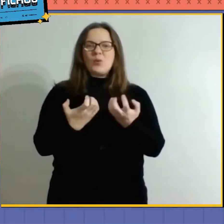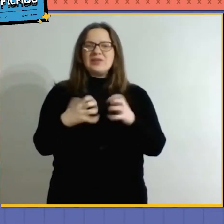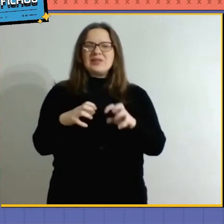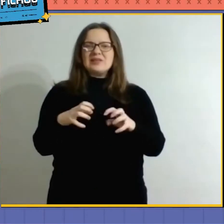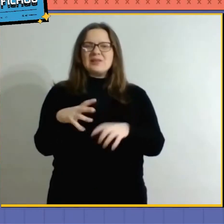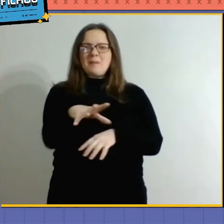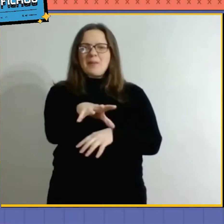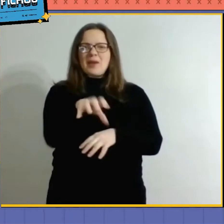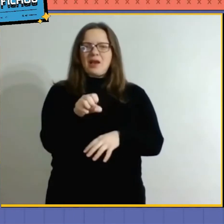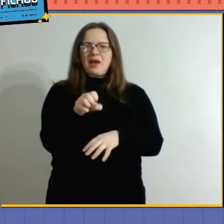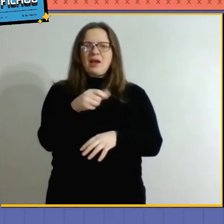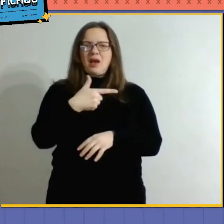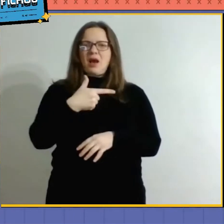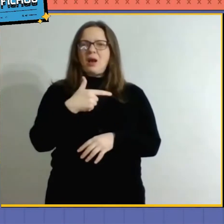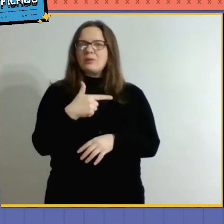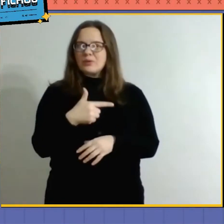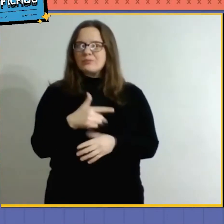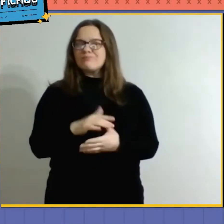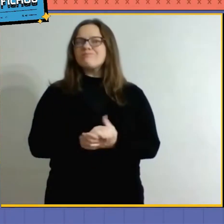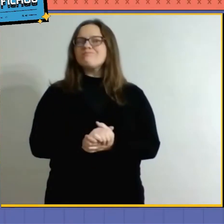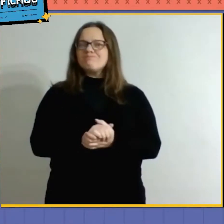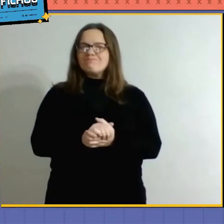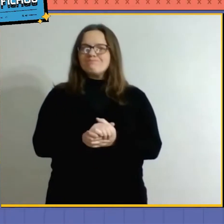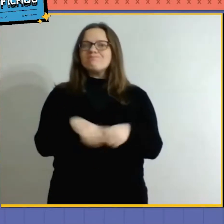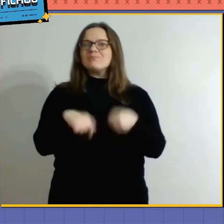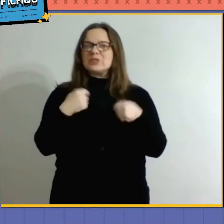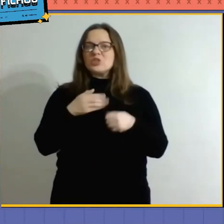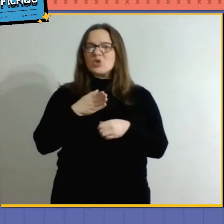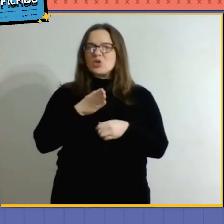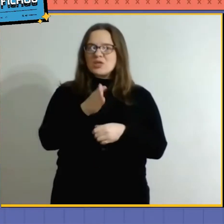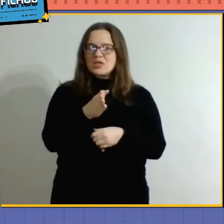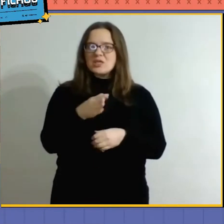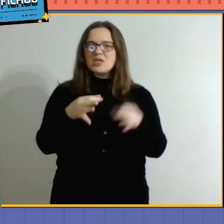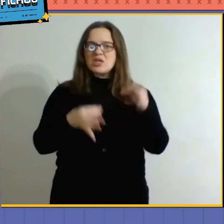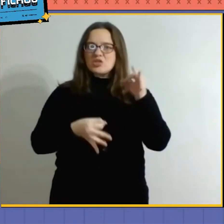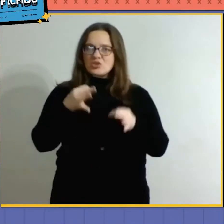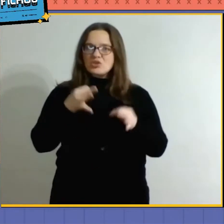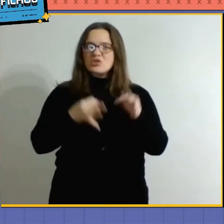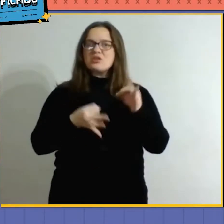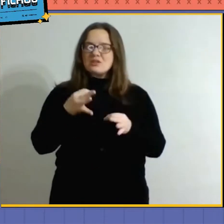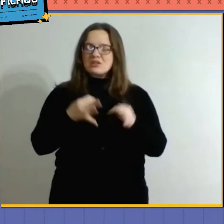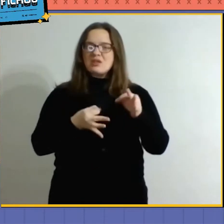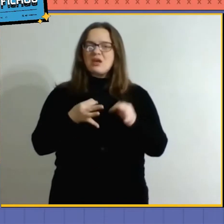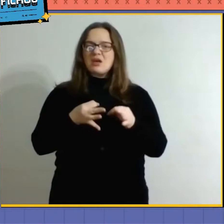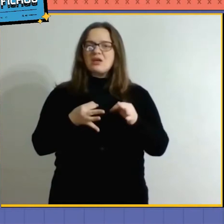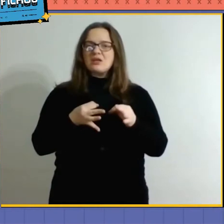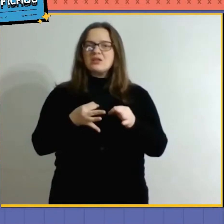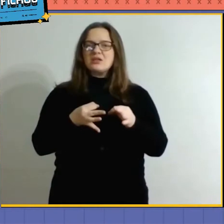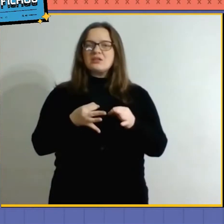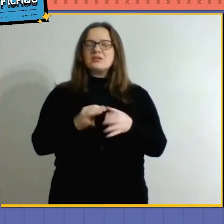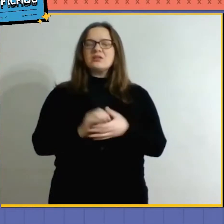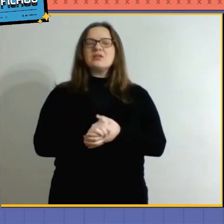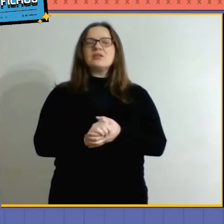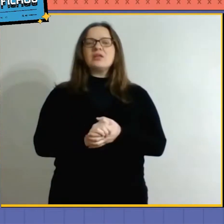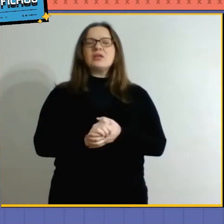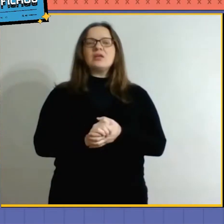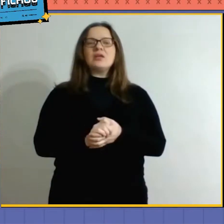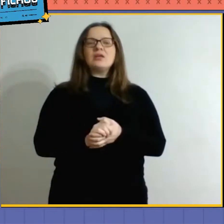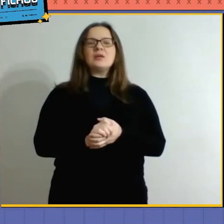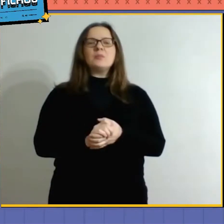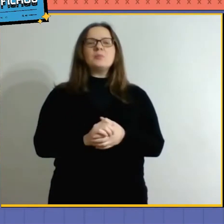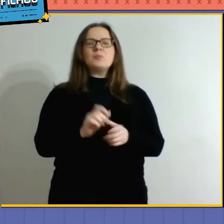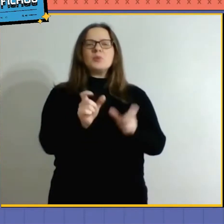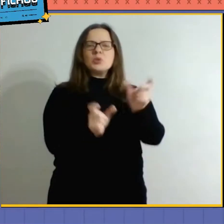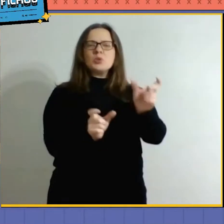ele acabou tendo que enfrentar a corte marcial que é o tribunal que julga os militares e determina